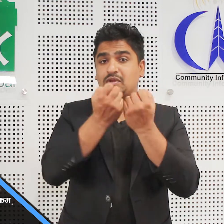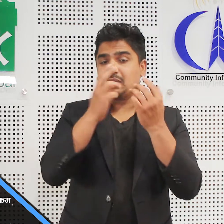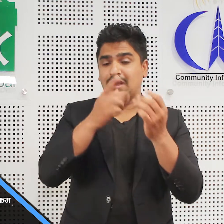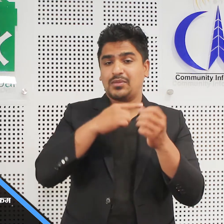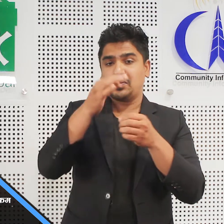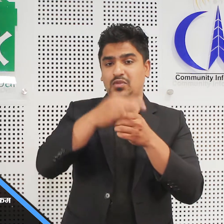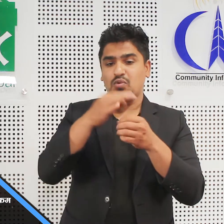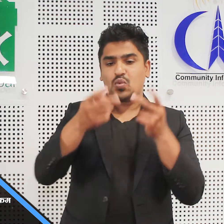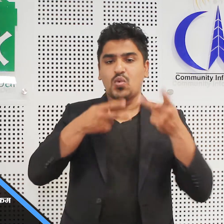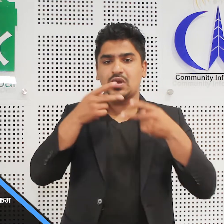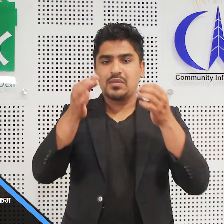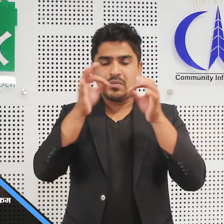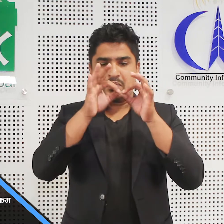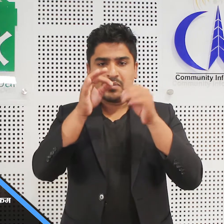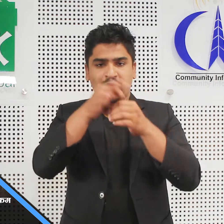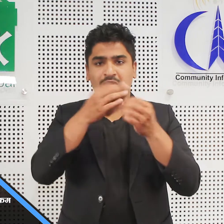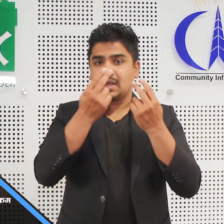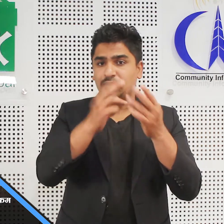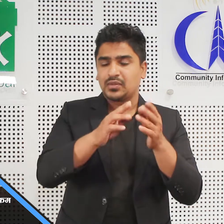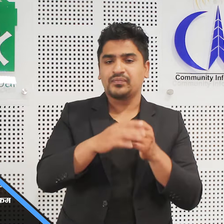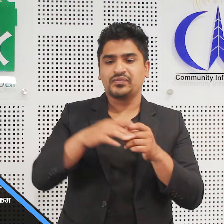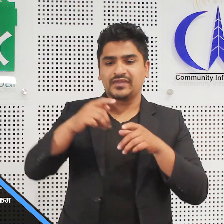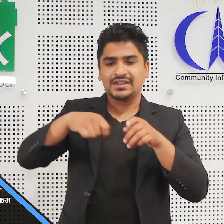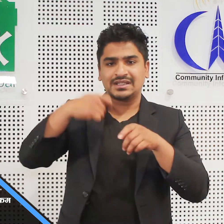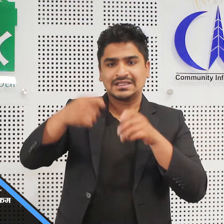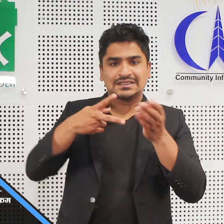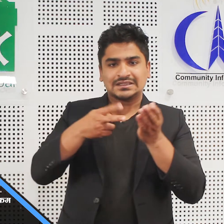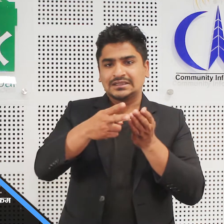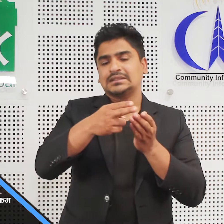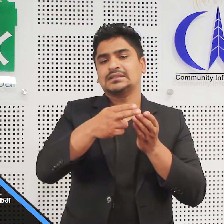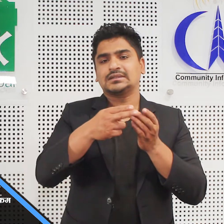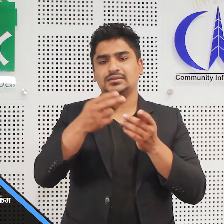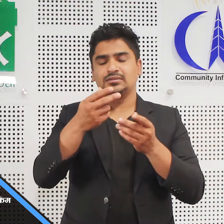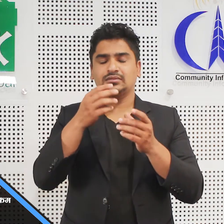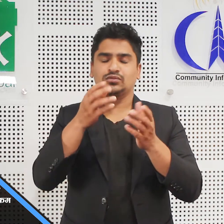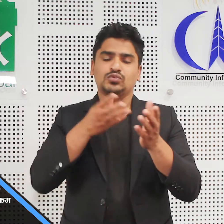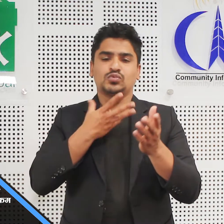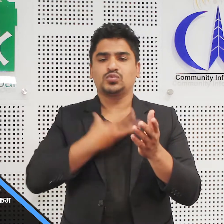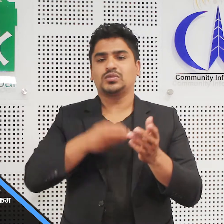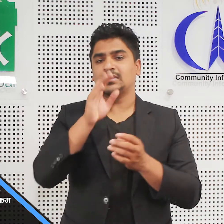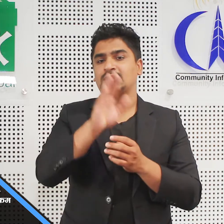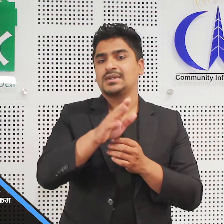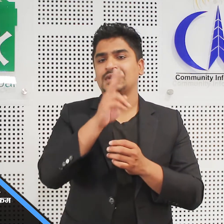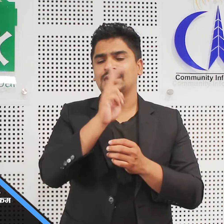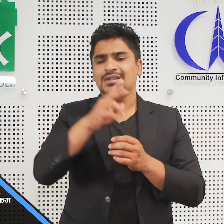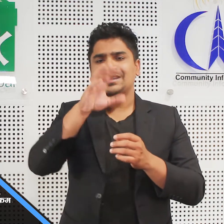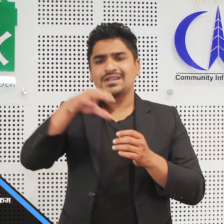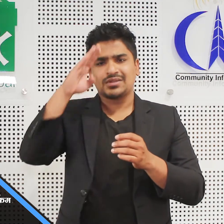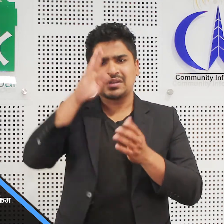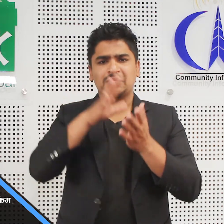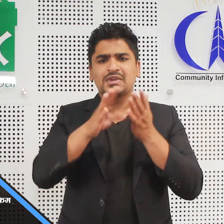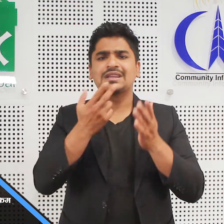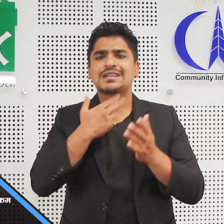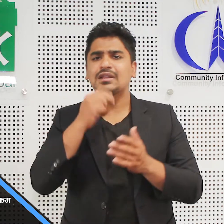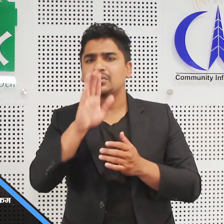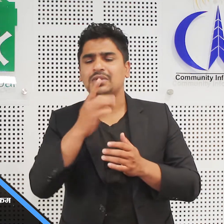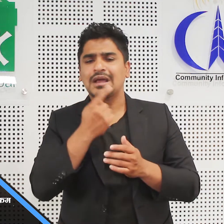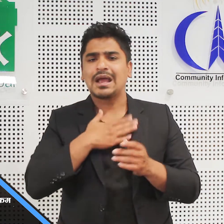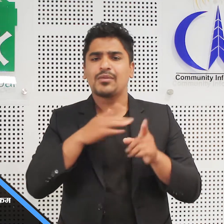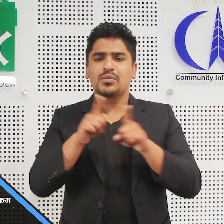होटल व्यवसायलाई भयो, जो मान्छेलाई सिलाइ कटाइलाई भयो, बेहोर्नु परेको दुःख त आफ्नो ठाउँमा छँदैछ। स्थानीय सरकारबाट के चाहन्छौँ भने हाम्रो पनि सानो व्यवसाय